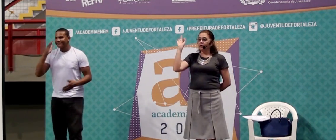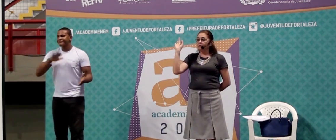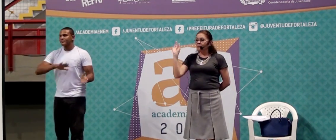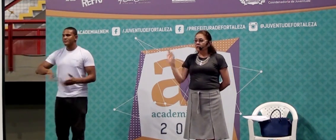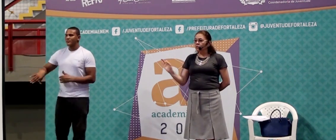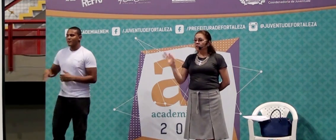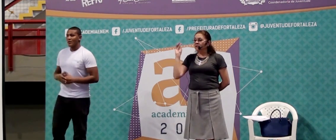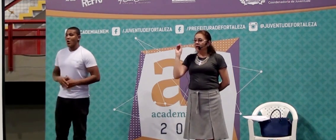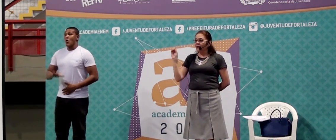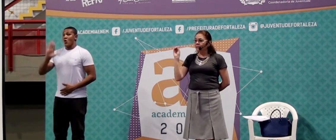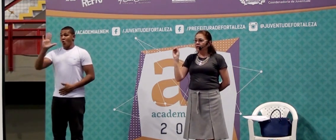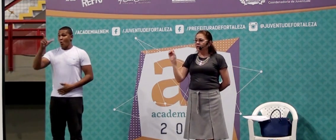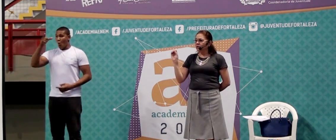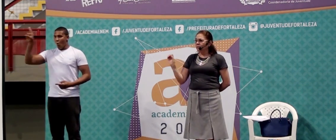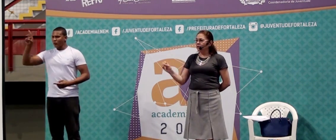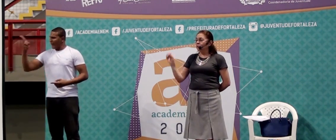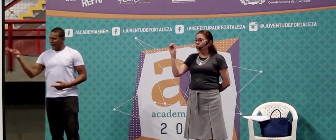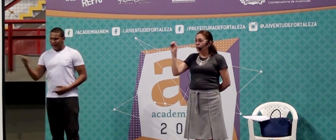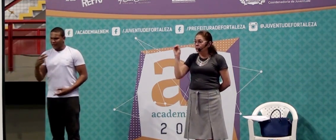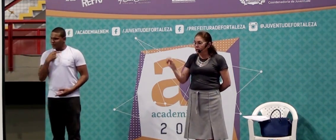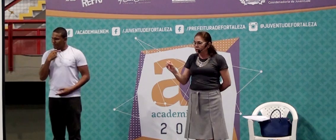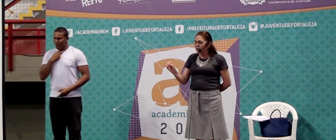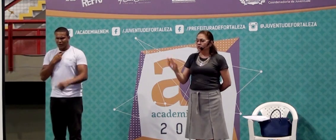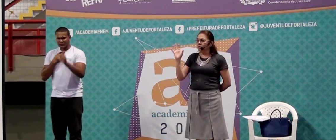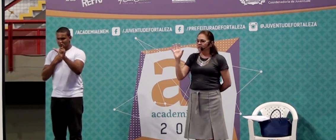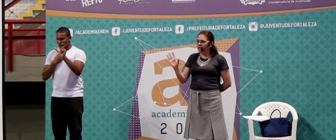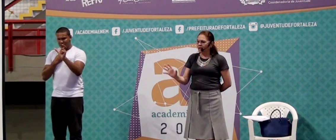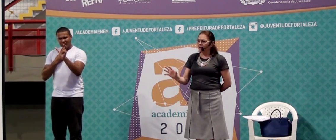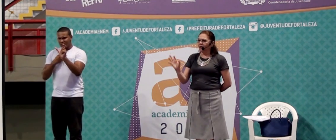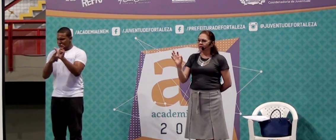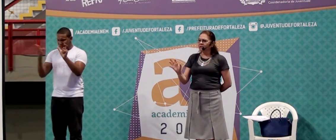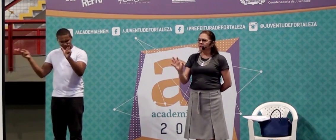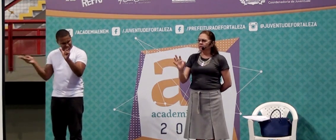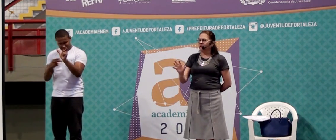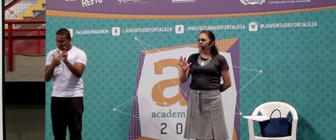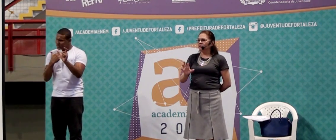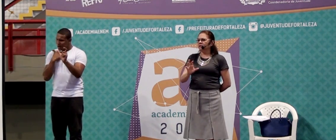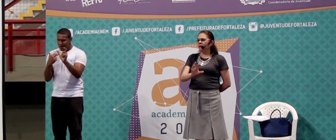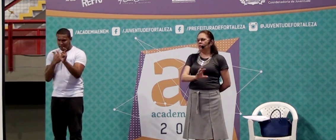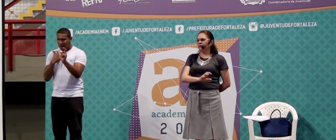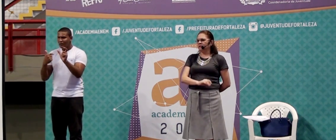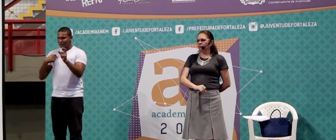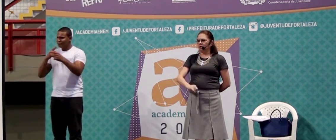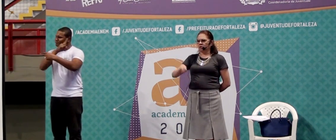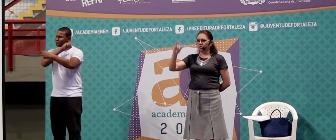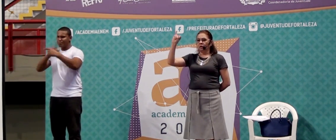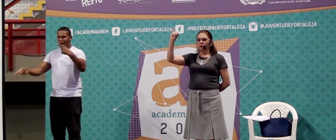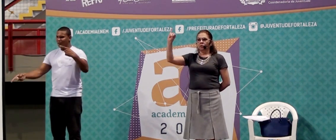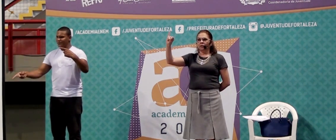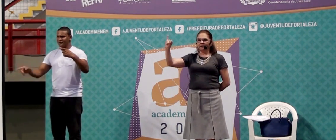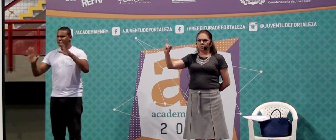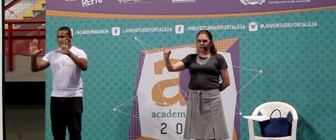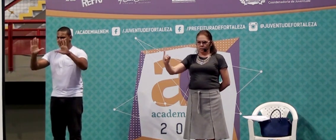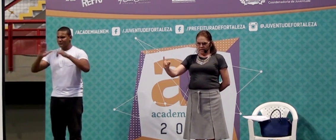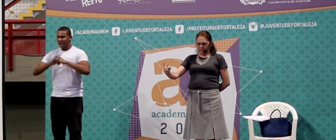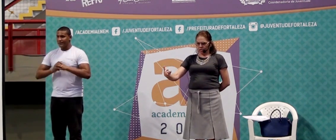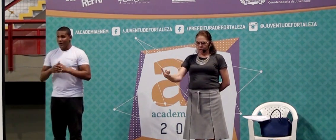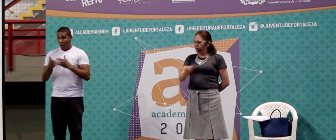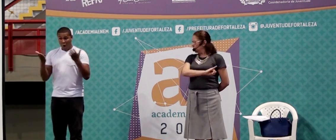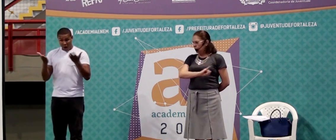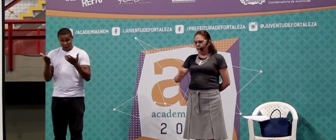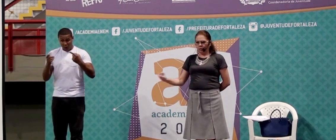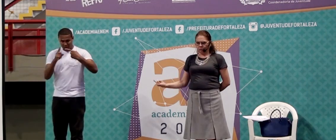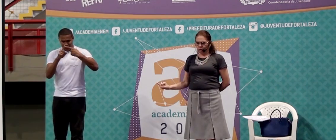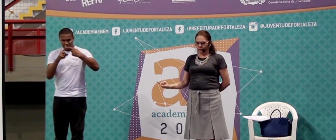são proibidos terminantemente, por mim, de usarem essas expressões para começar o texto. O